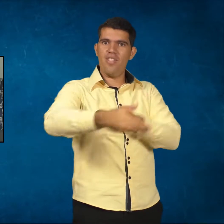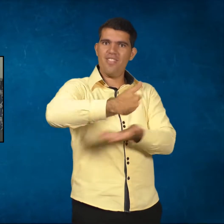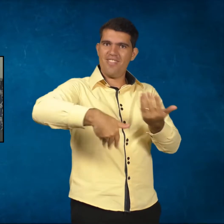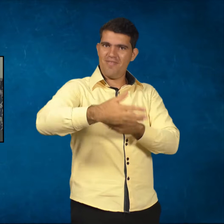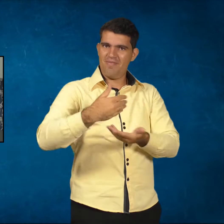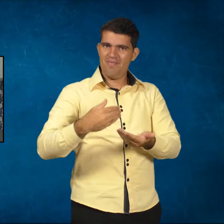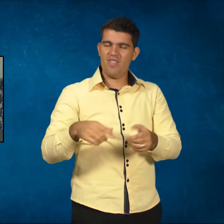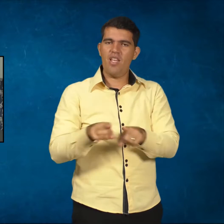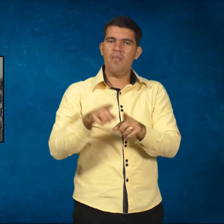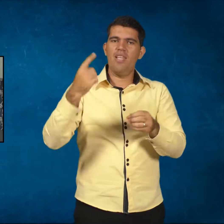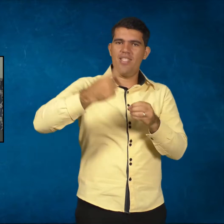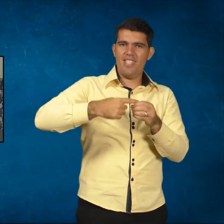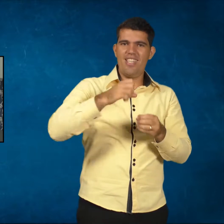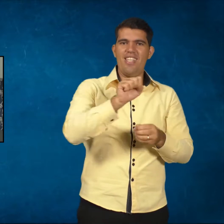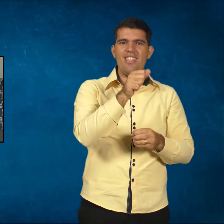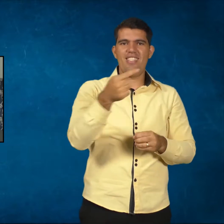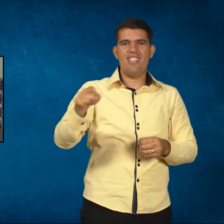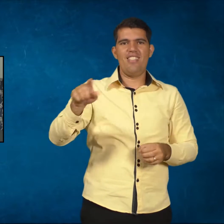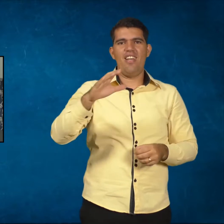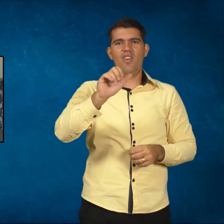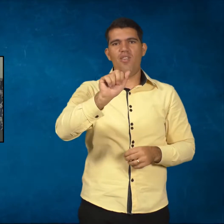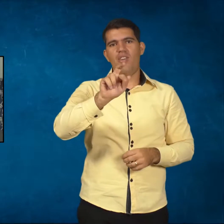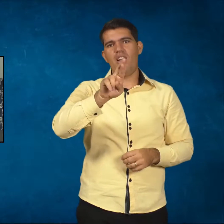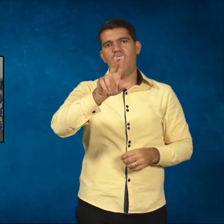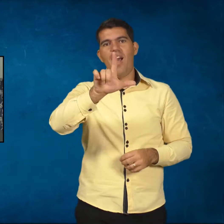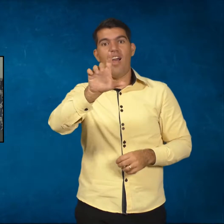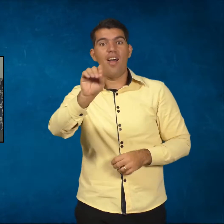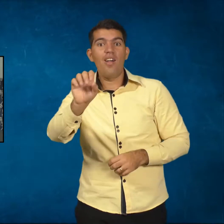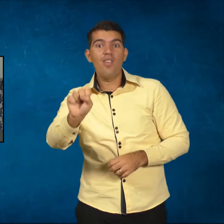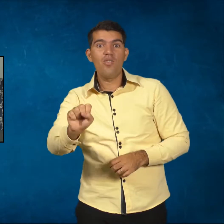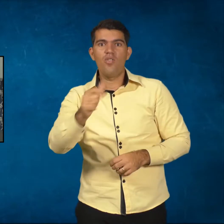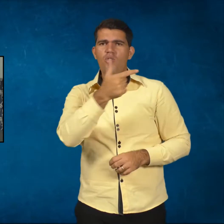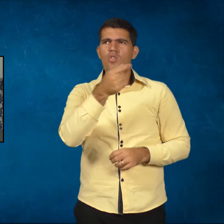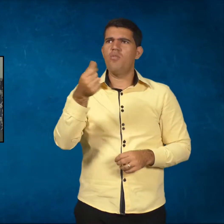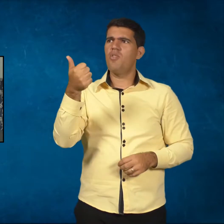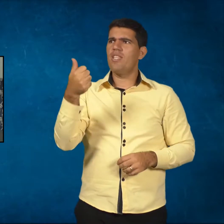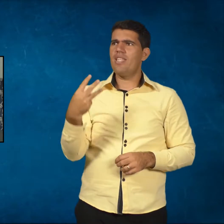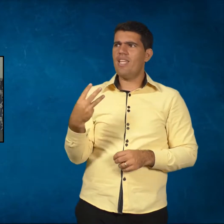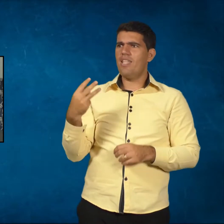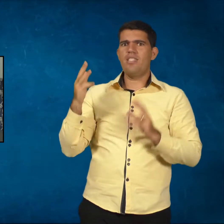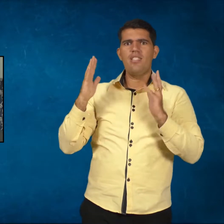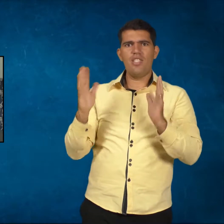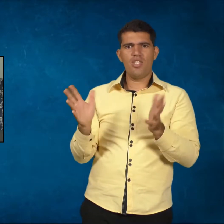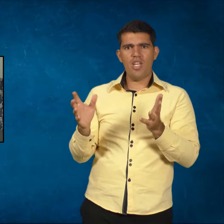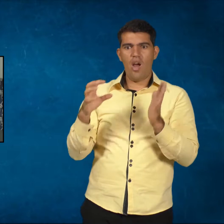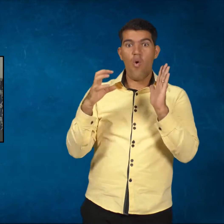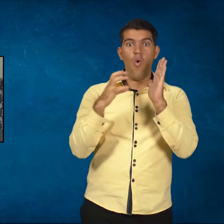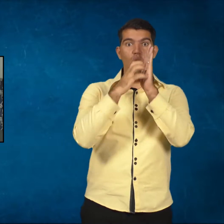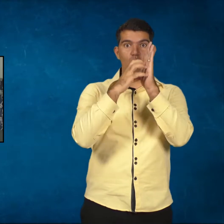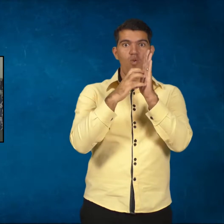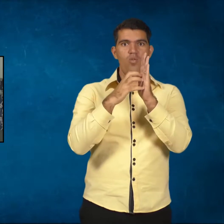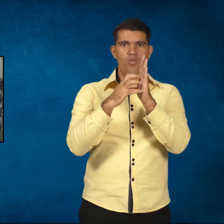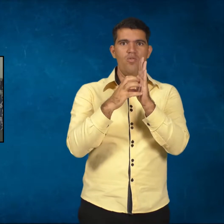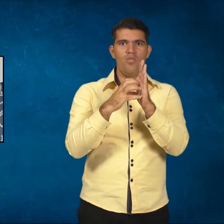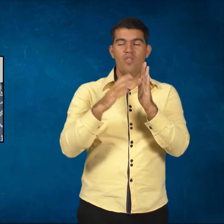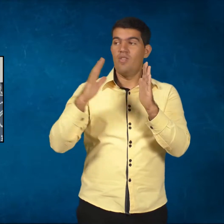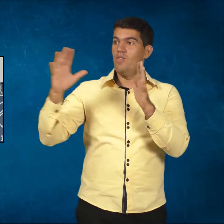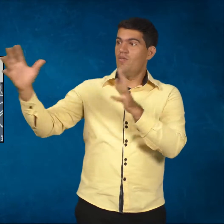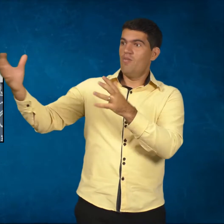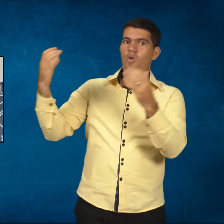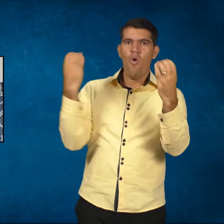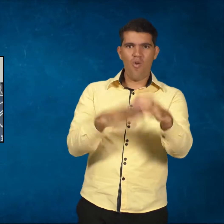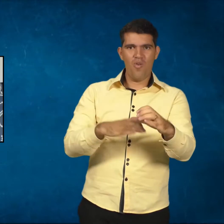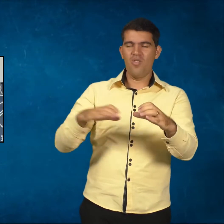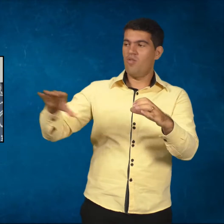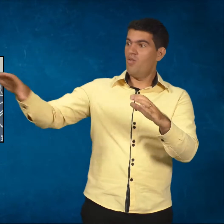de 2013, então é bem recente, sim, contratou professores por concurso público de ensino colaborativo. Então